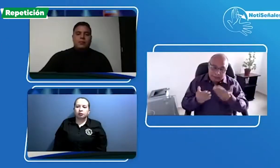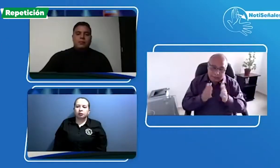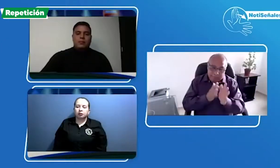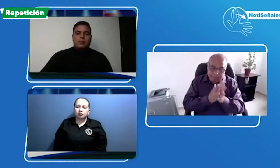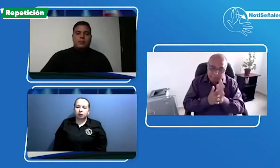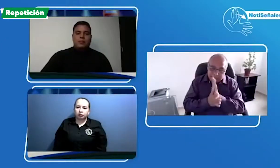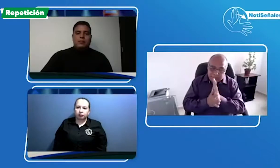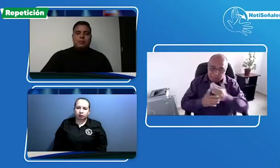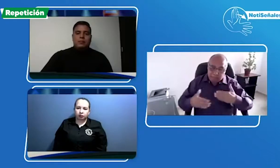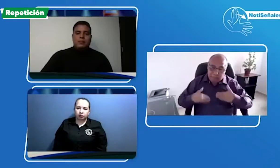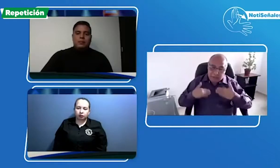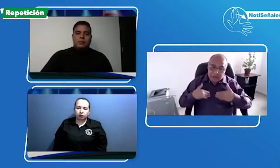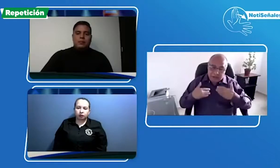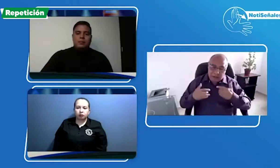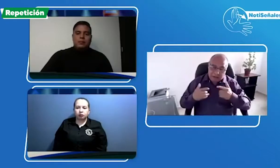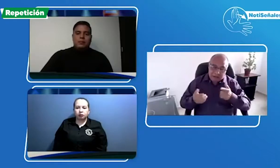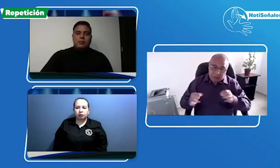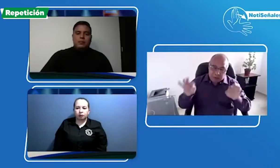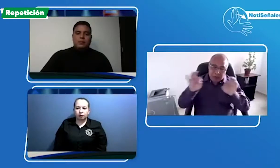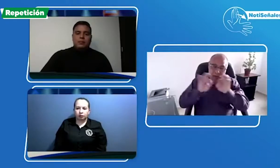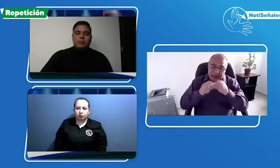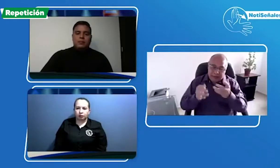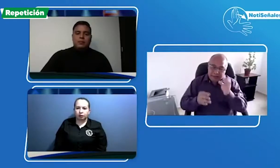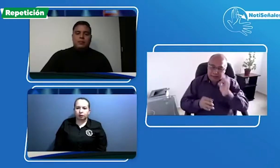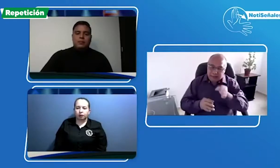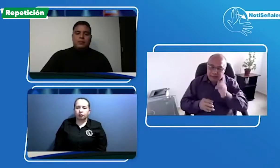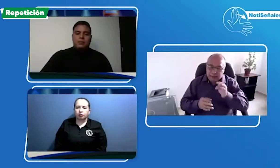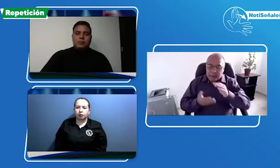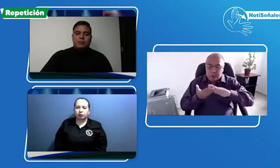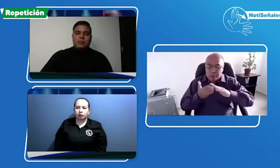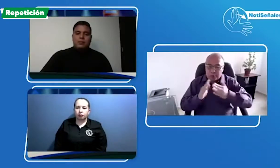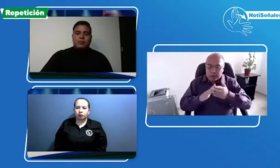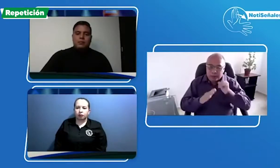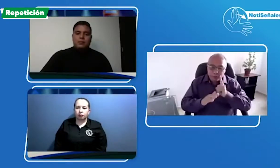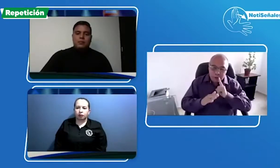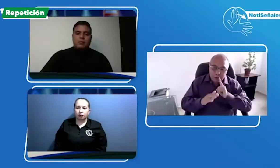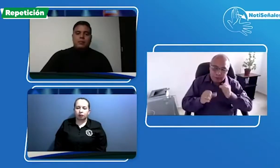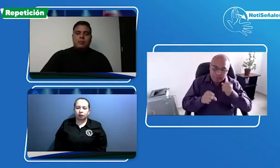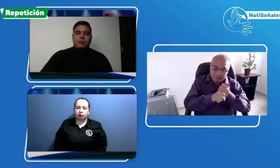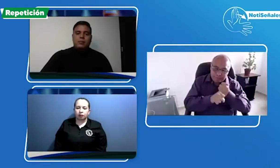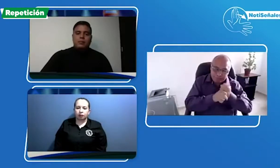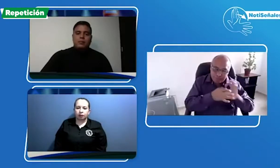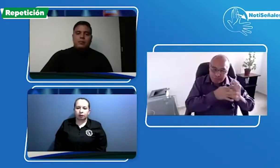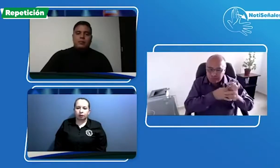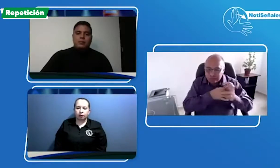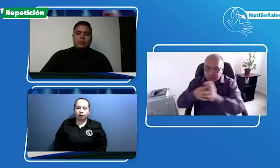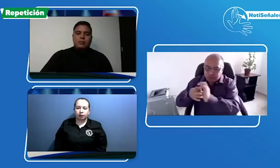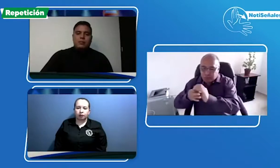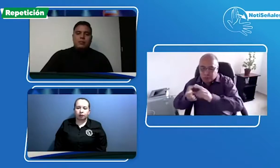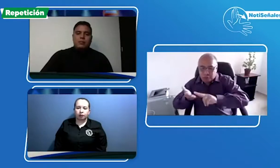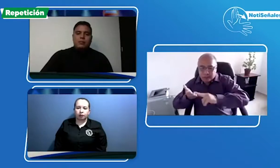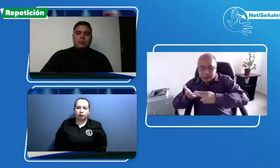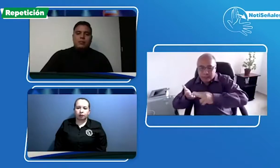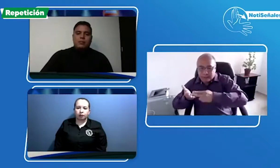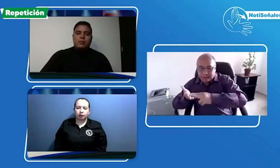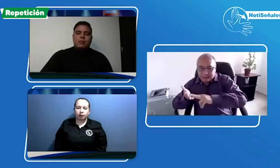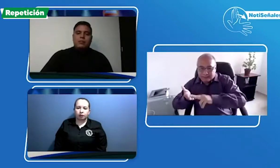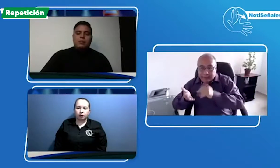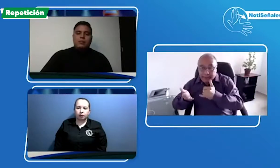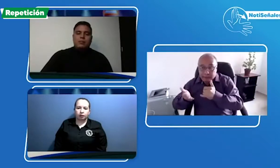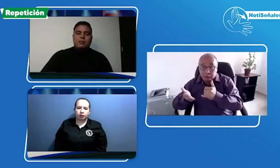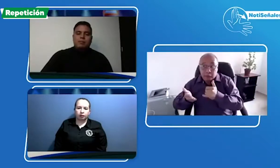Ok, gracias David, también nos alegra mucho esto que nos están contando y pues